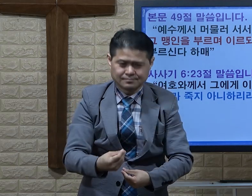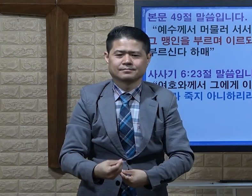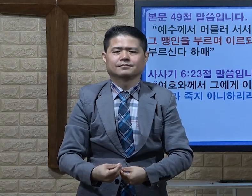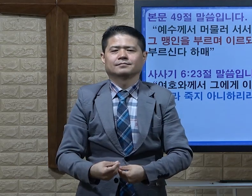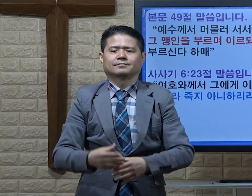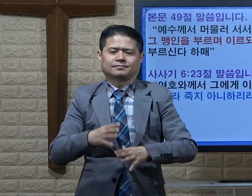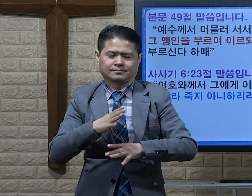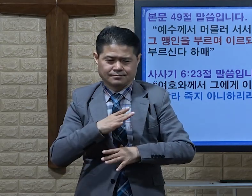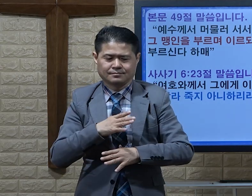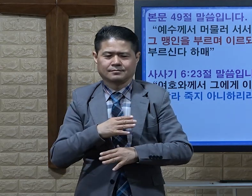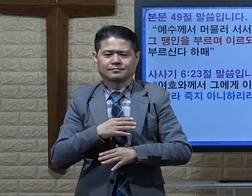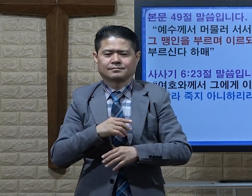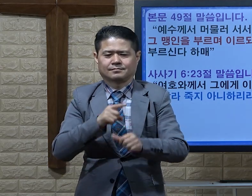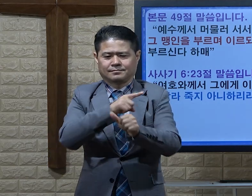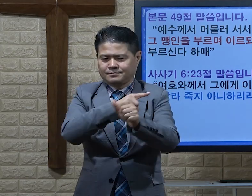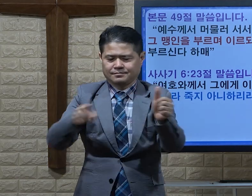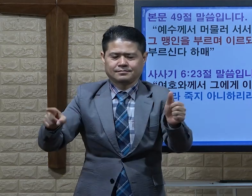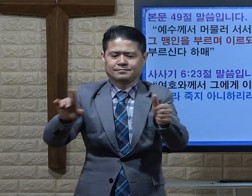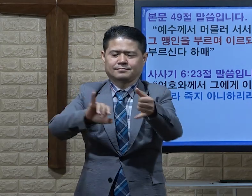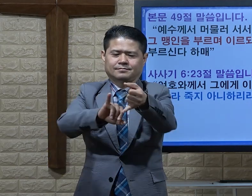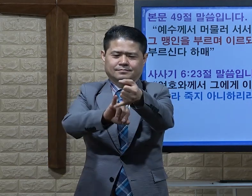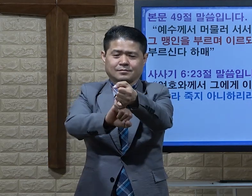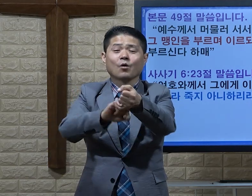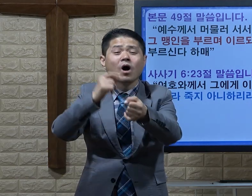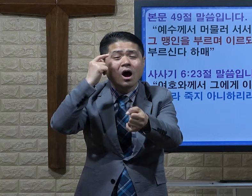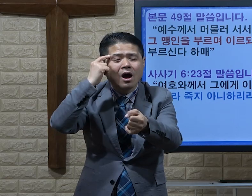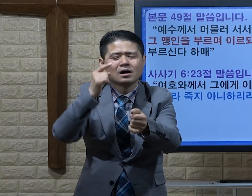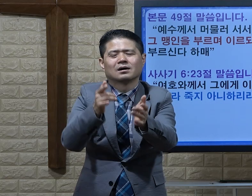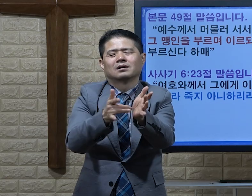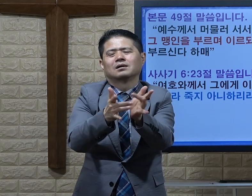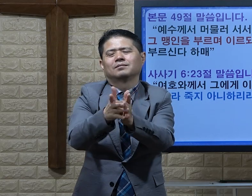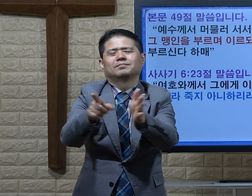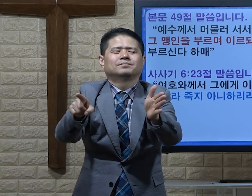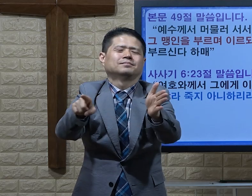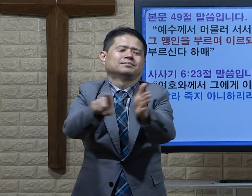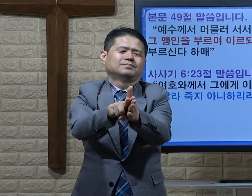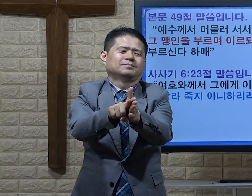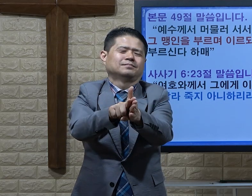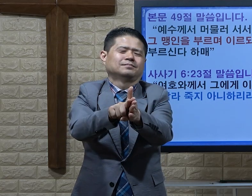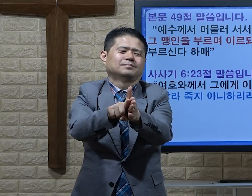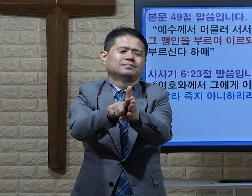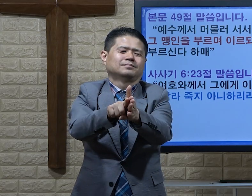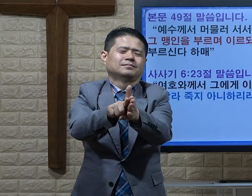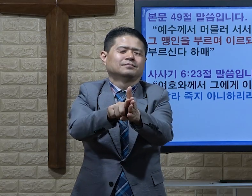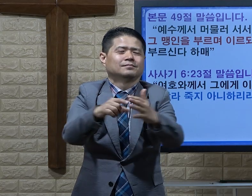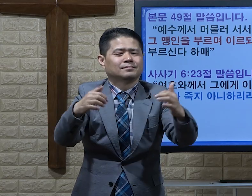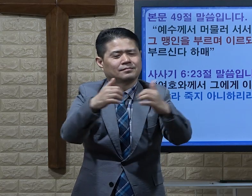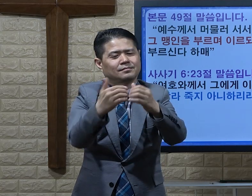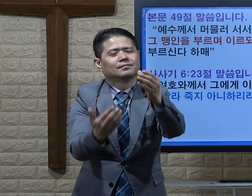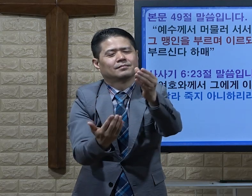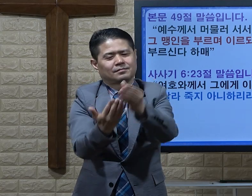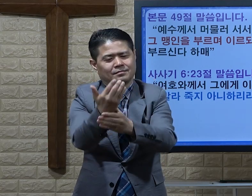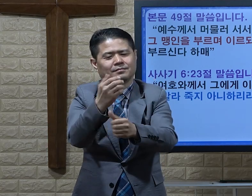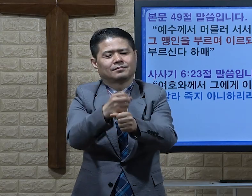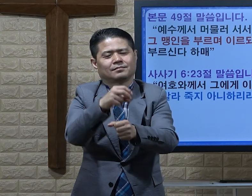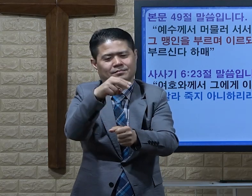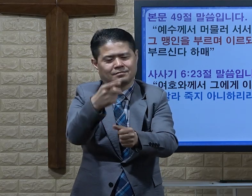그렇지만 여러분에게 가장 중요한 것은 이 안심하라는 것입니다. 그것이 바로 예수님을 믿는